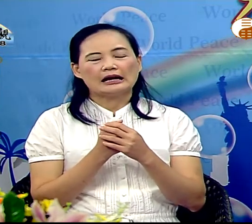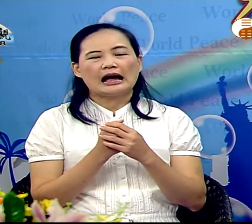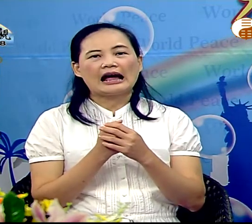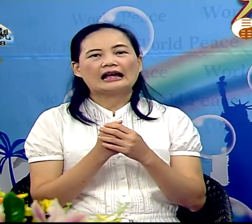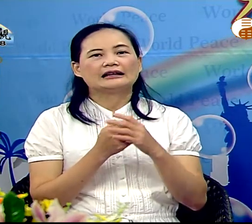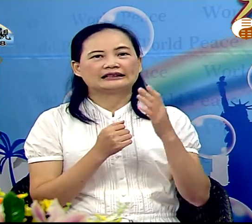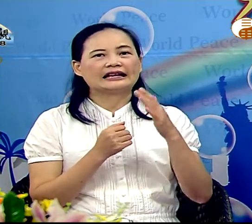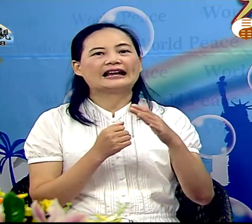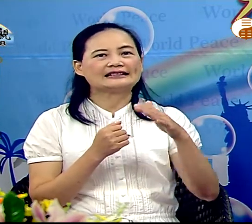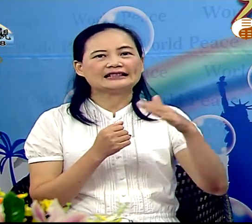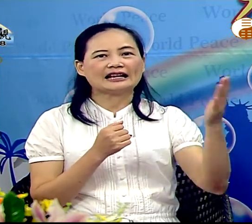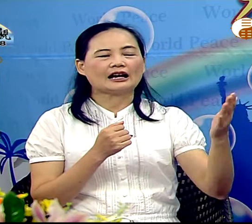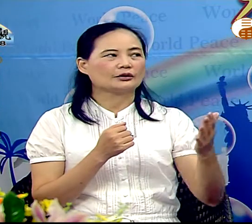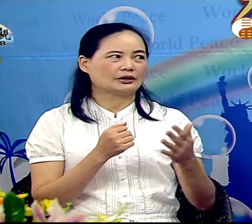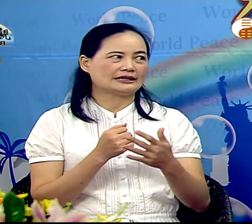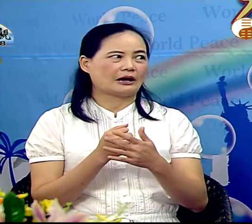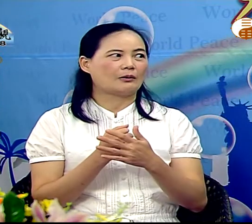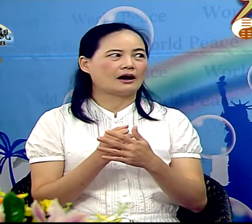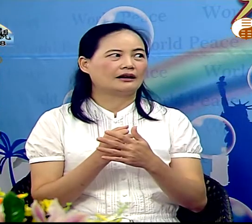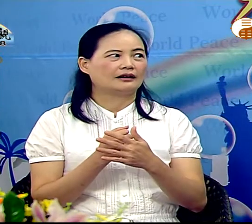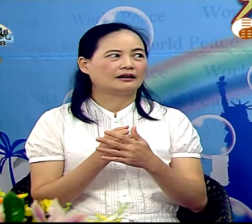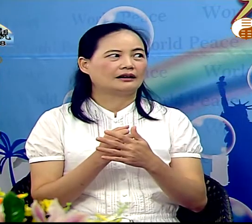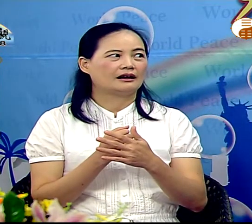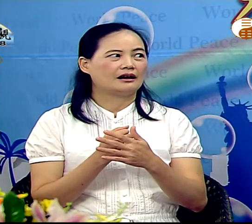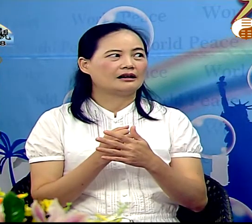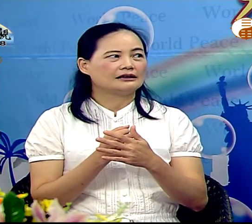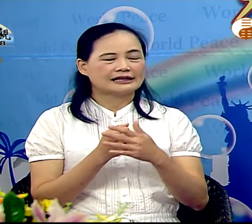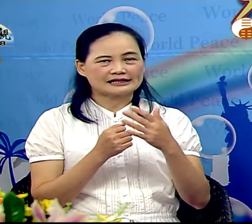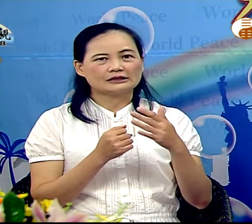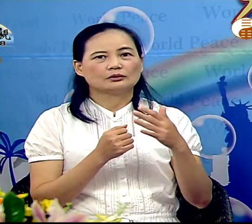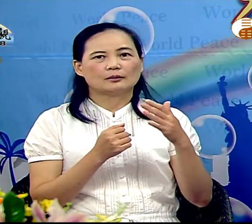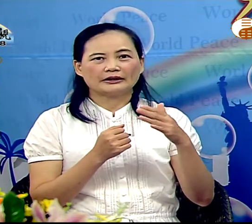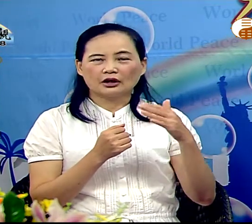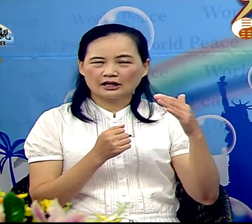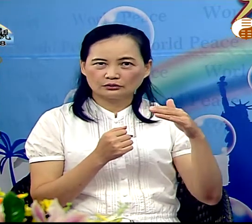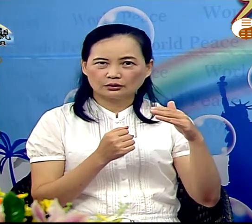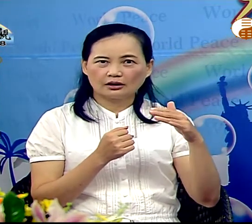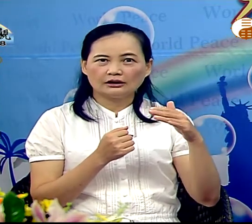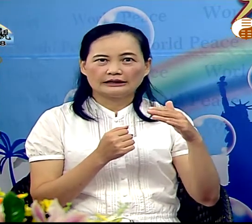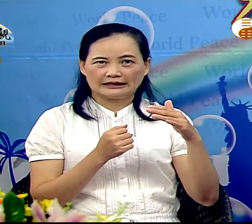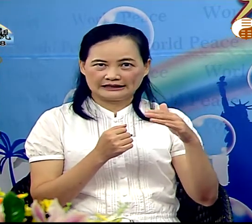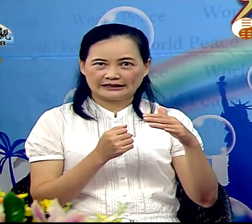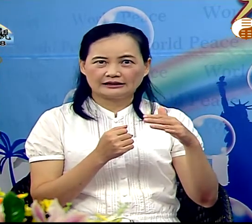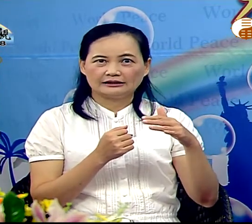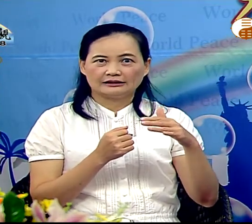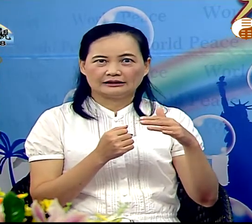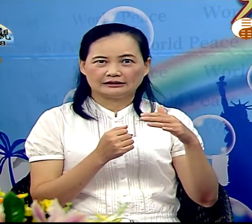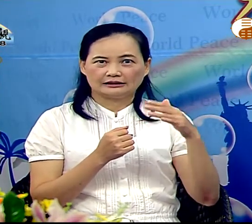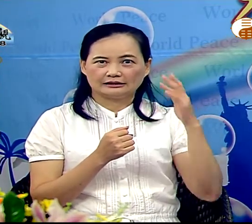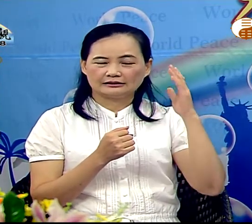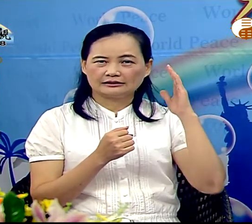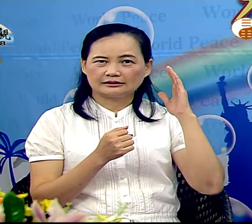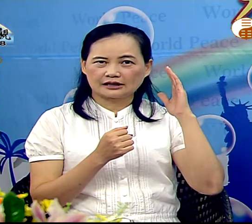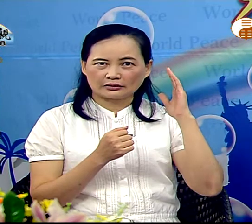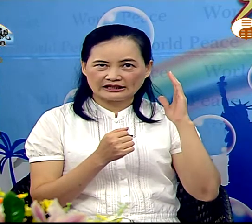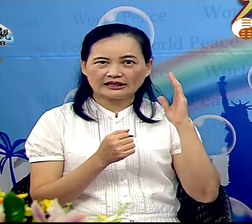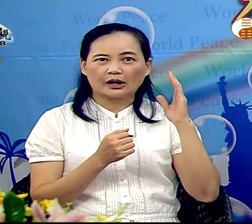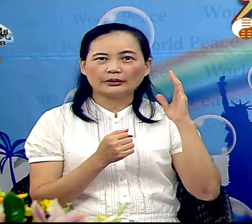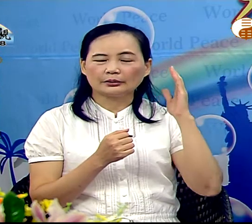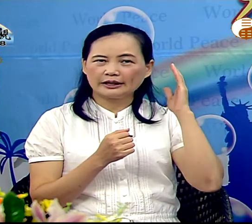啊，你还是一样要学讲话，但是我们有很多已经早期疗愈会